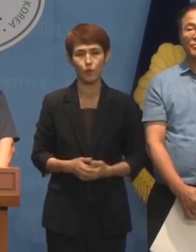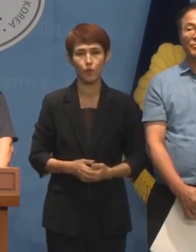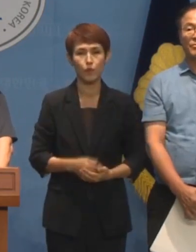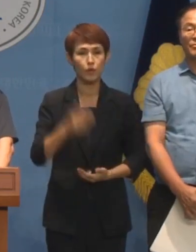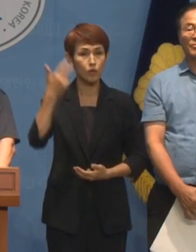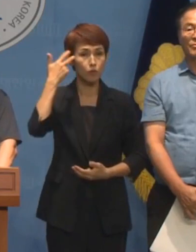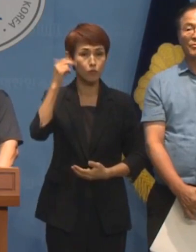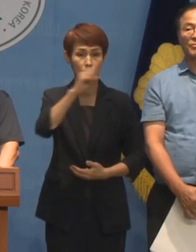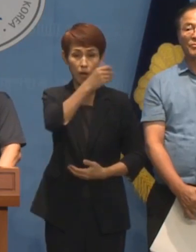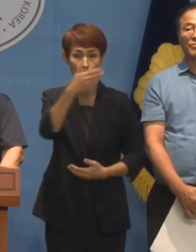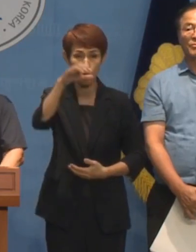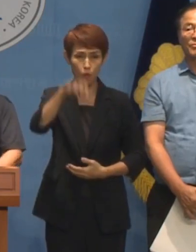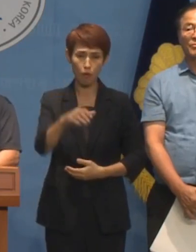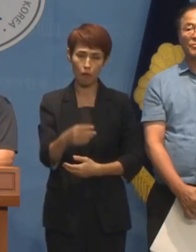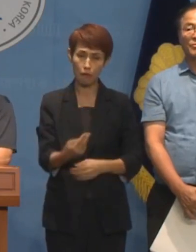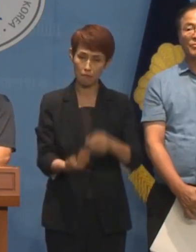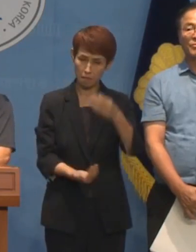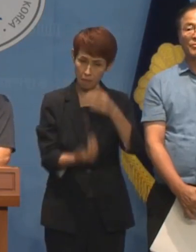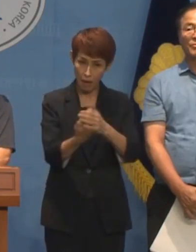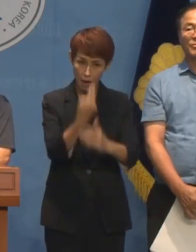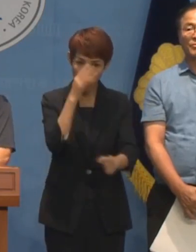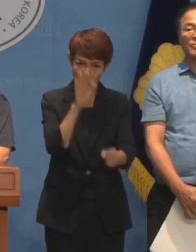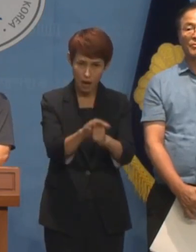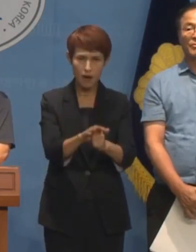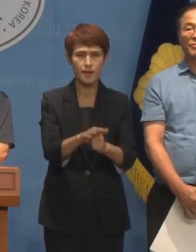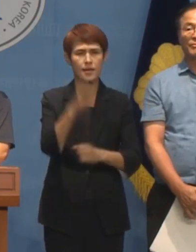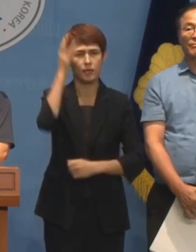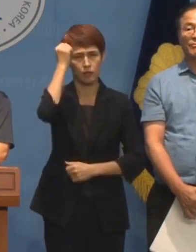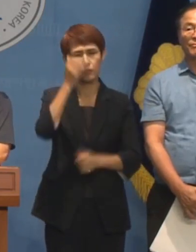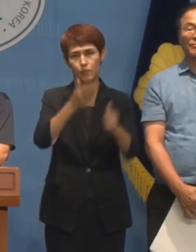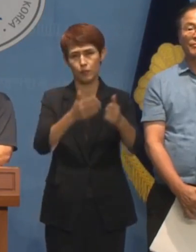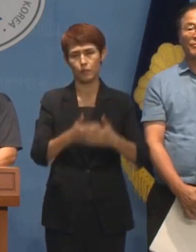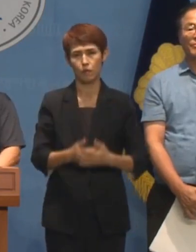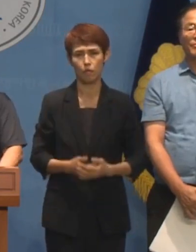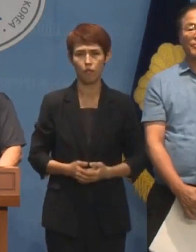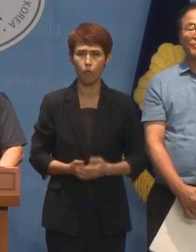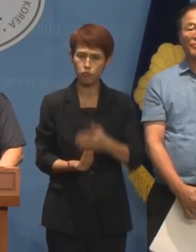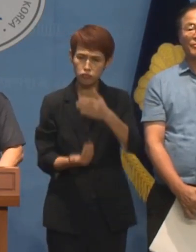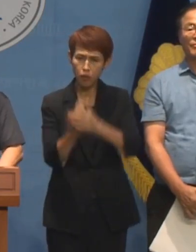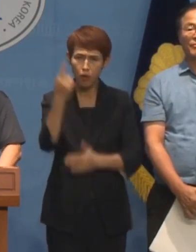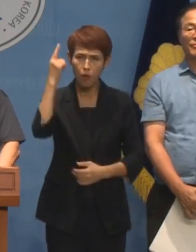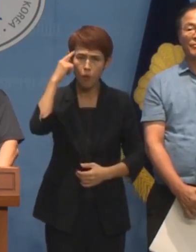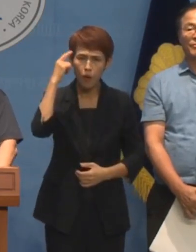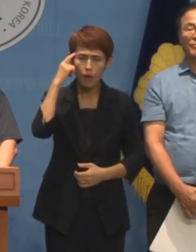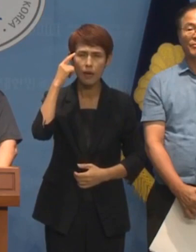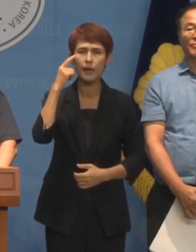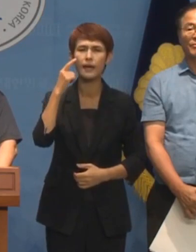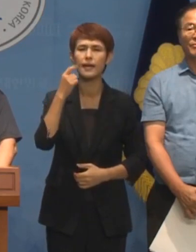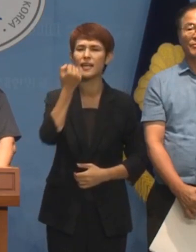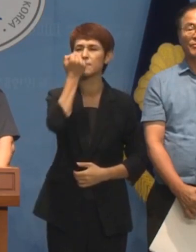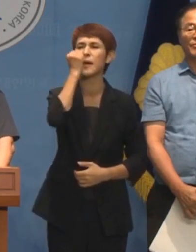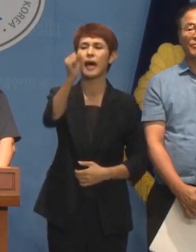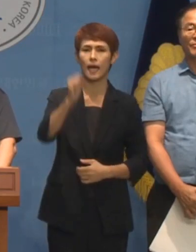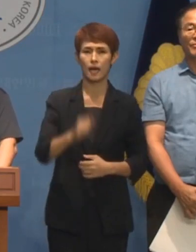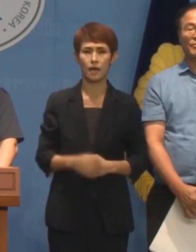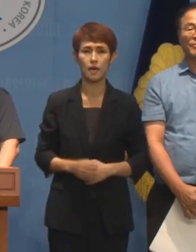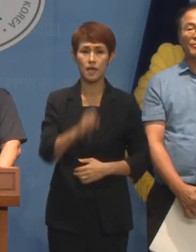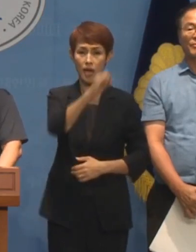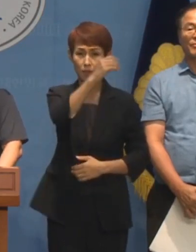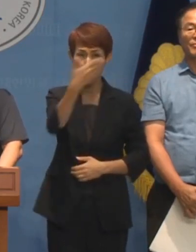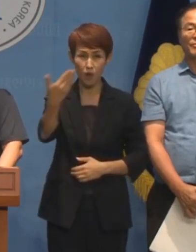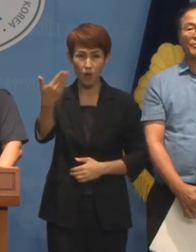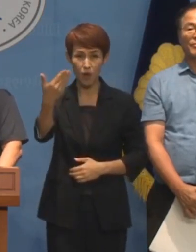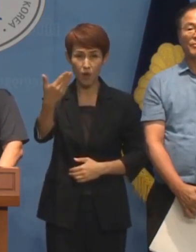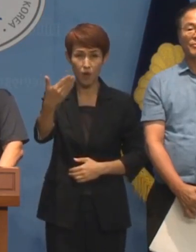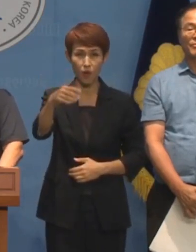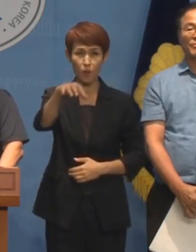이런 황당한 일이 발생했구나를 꼭 한번 인지해 주시고 왜 이런 황당한 일이 발생했는지 너무나 뻔하지 않습니까? 양평 3대